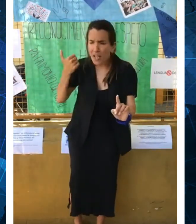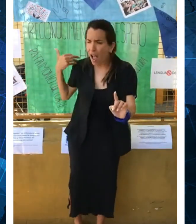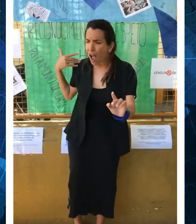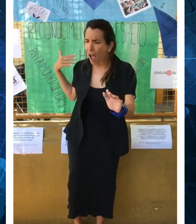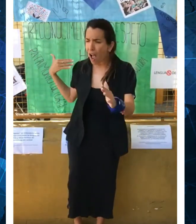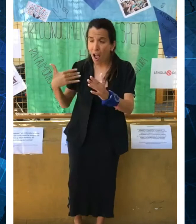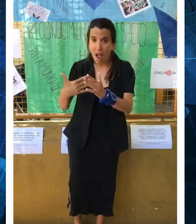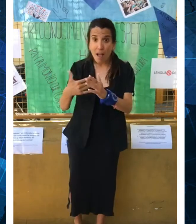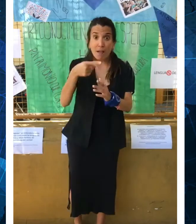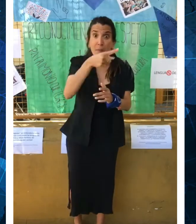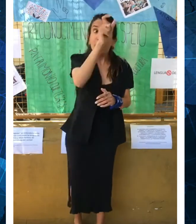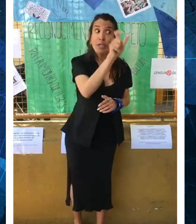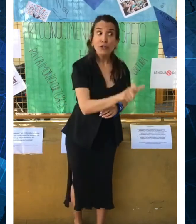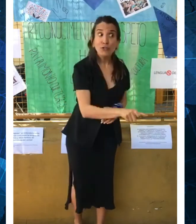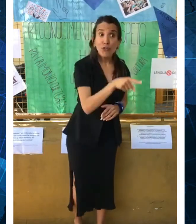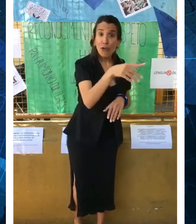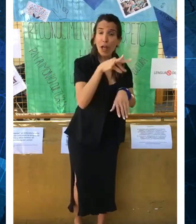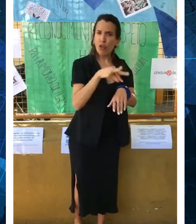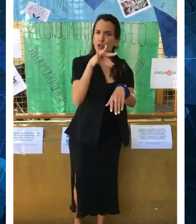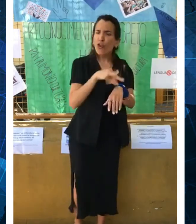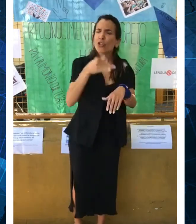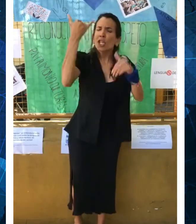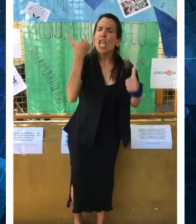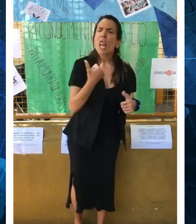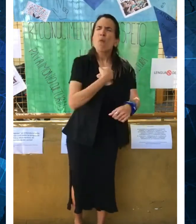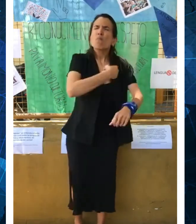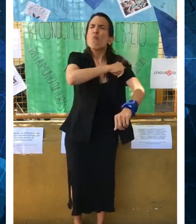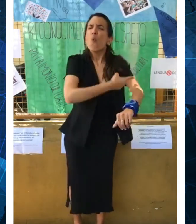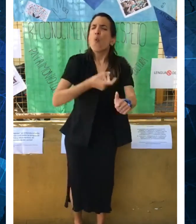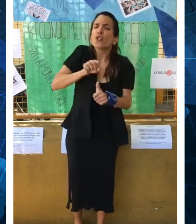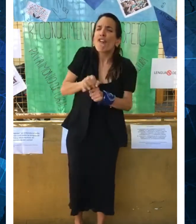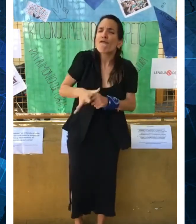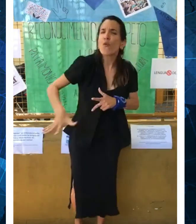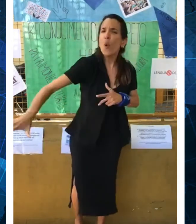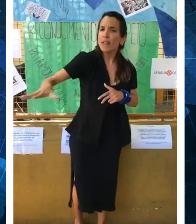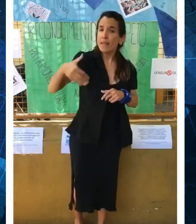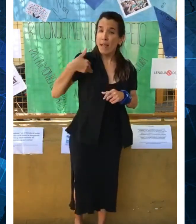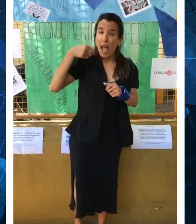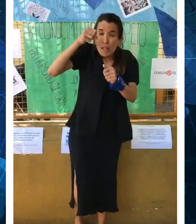¿Piensan que es fácil? No, hace mucho tiempo que venimos trabajando.